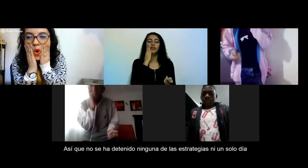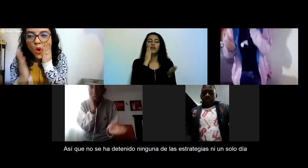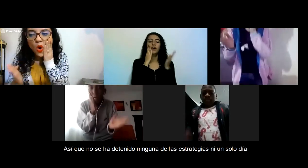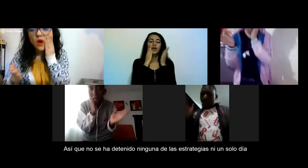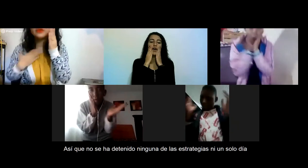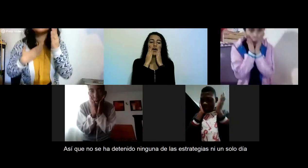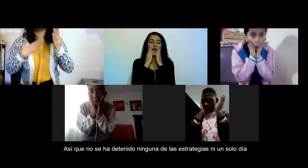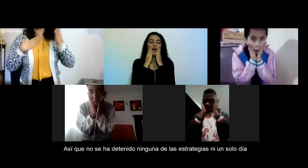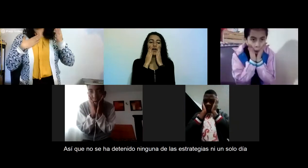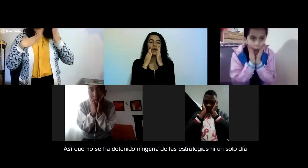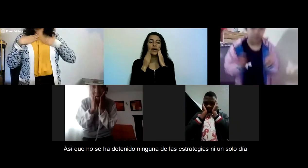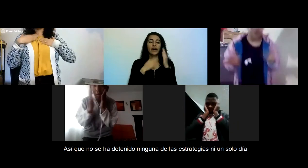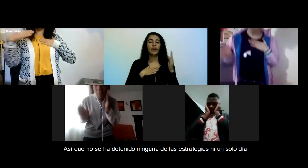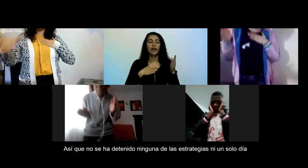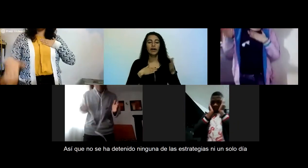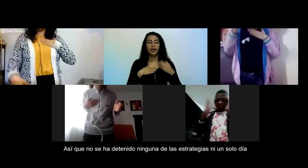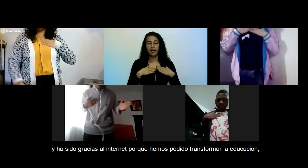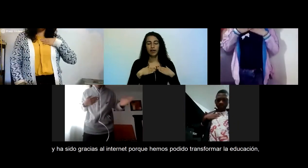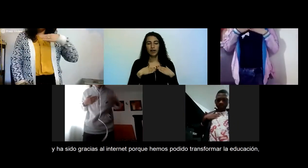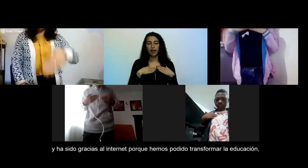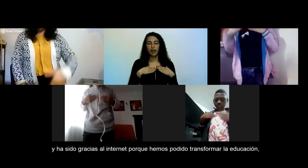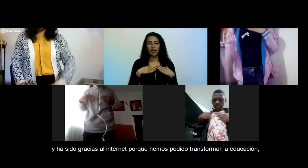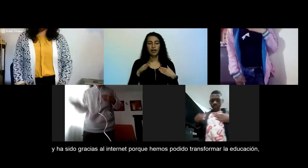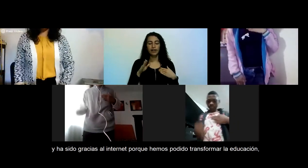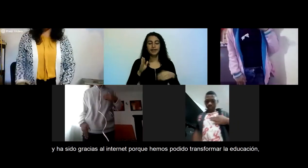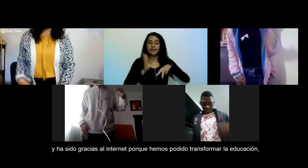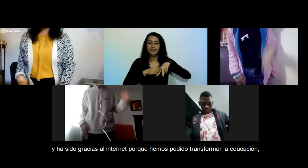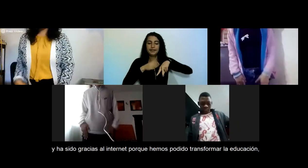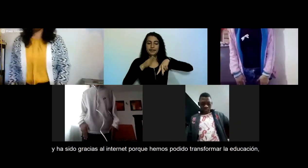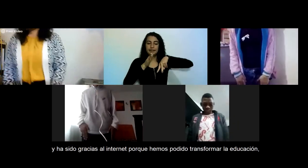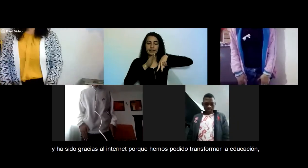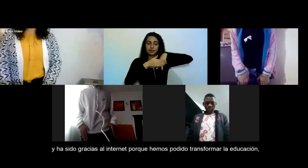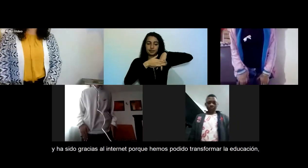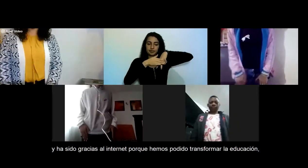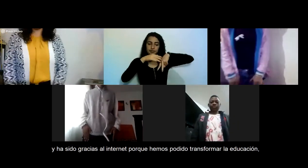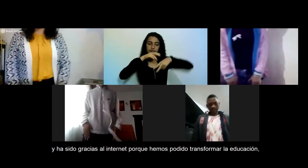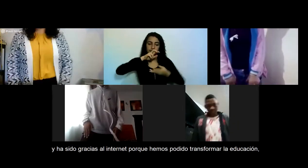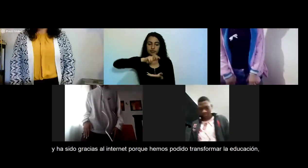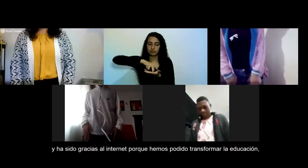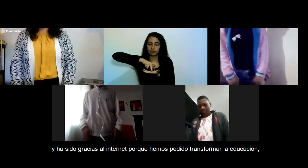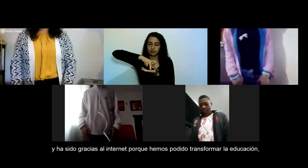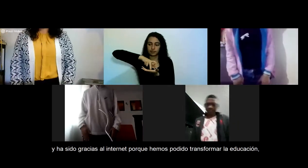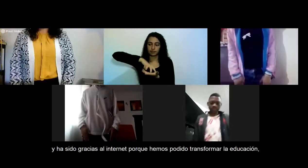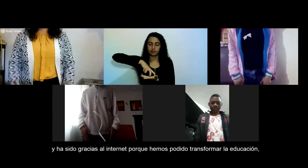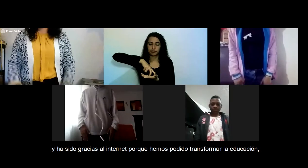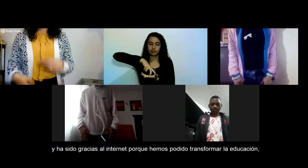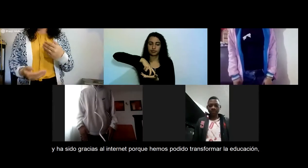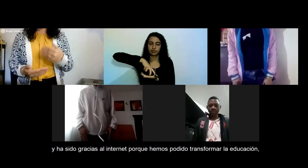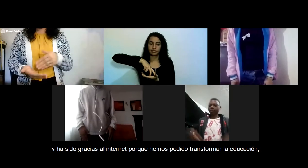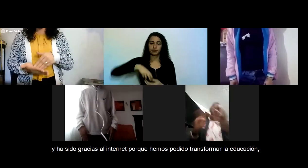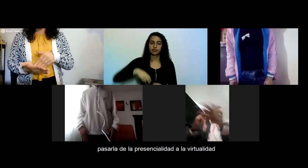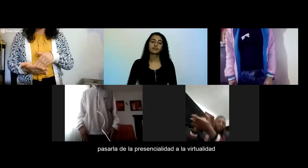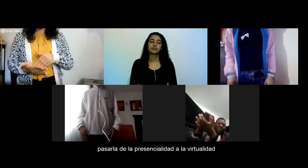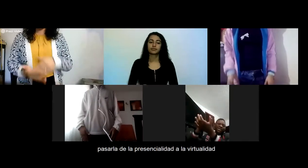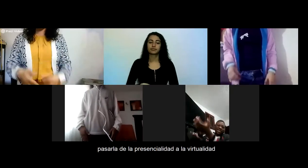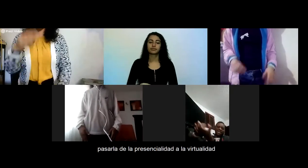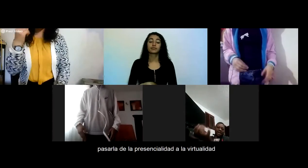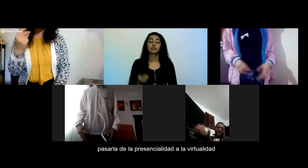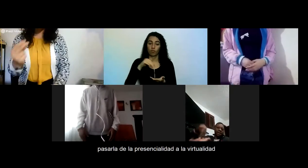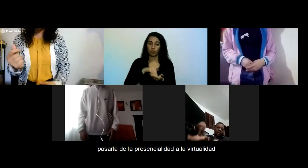ninguna de las estrategias de un solo día y ha sido gracias al Internet porque hemos podido transformar la educación, pasarla de la presencialidad